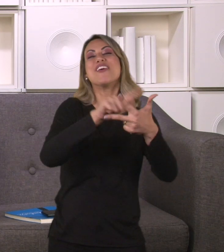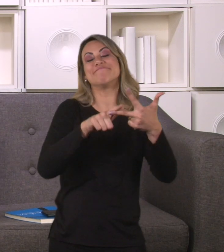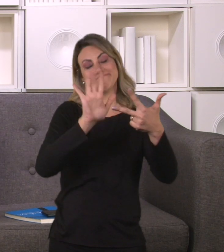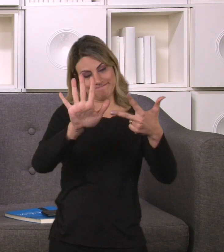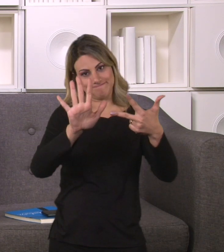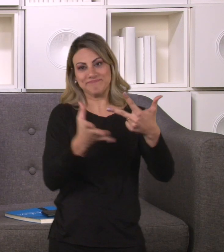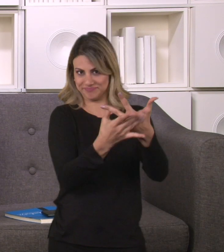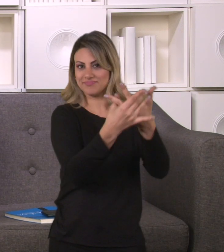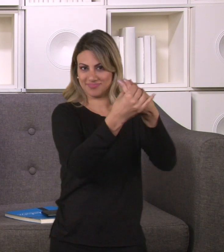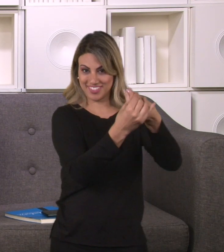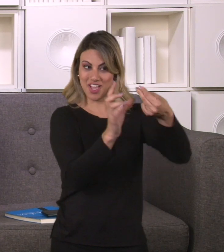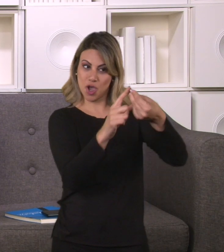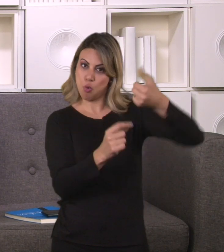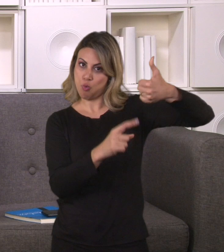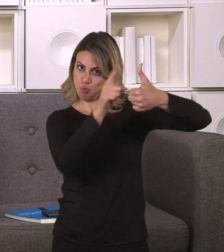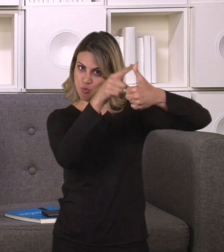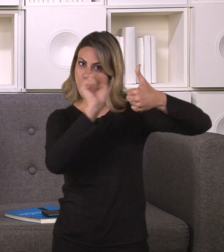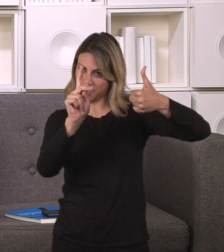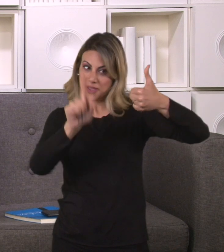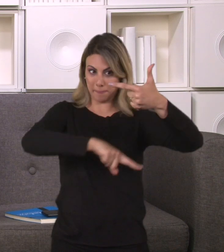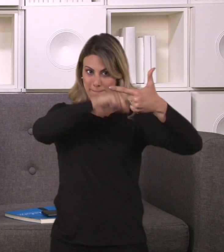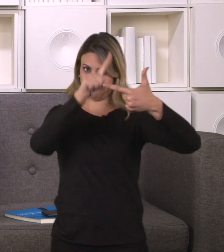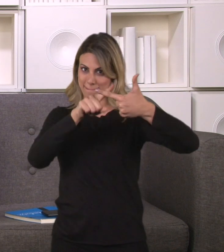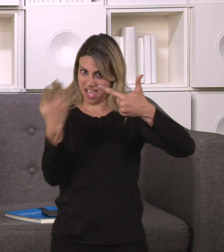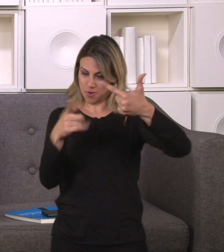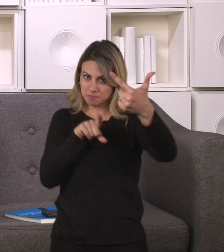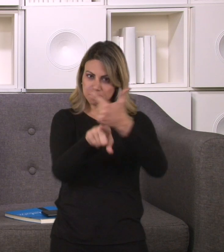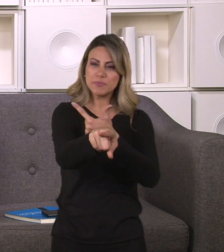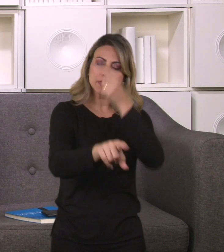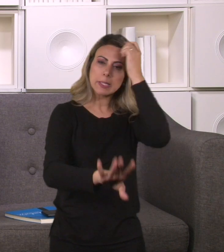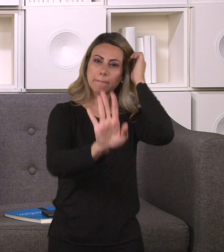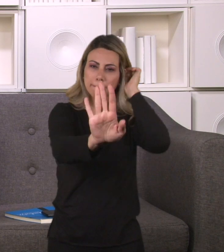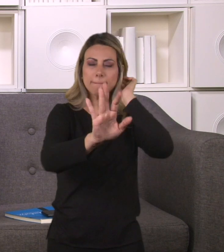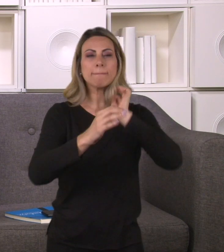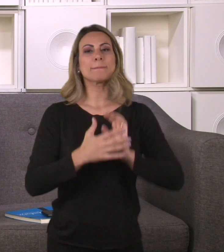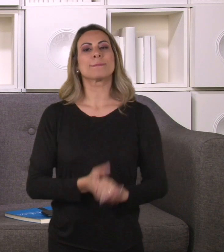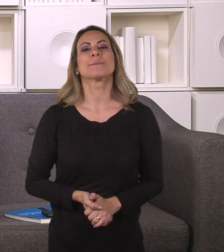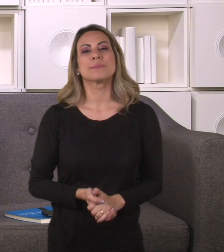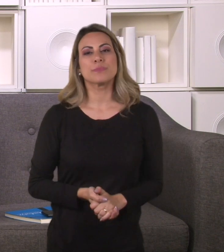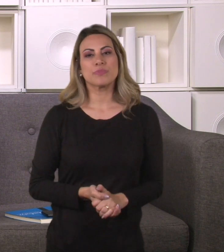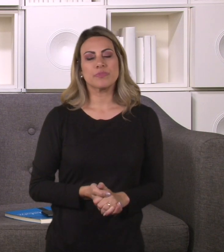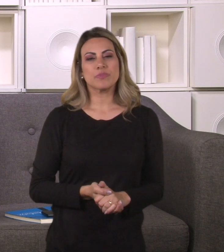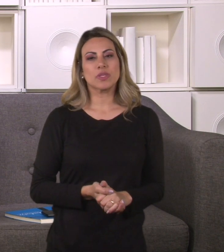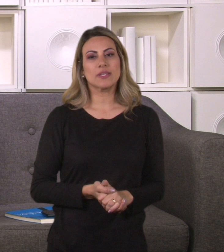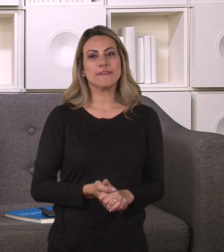conversar é o seguinte: como é que você lida com o fato de que